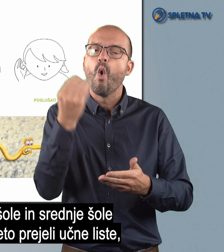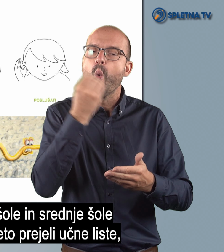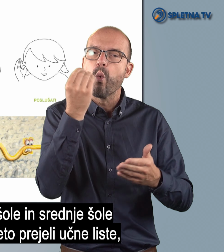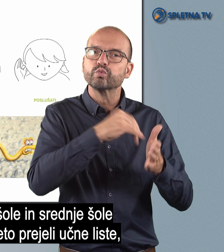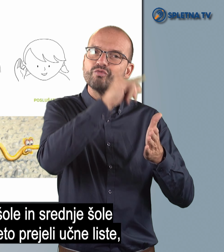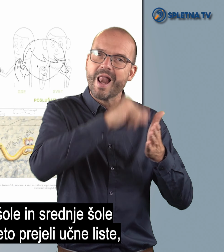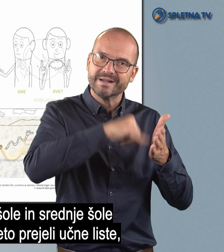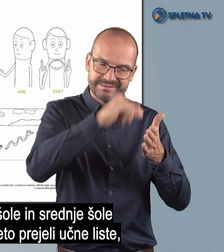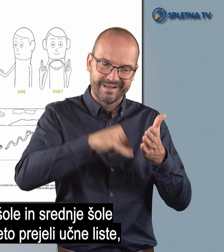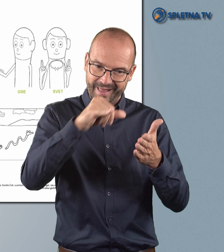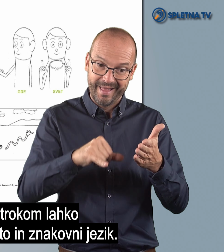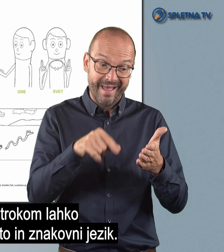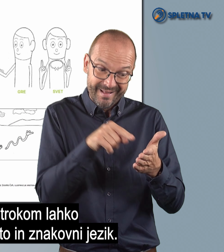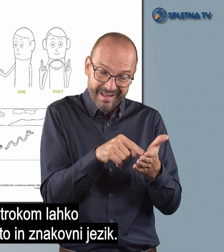gluhoto in znakovni jezik.